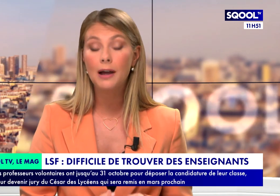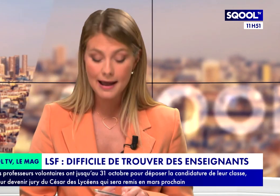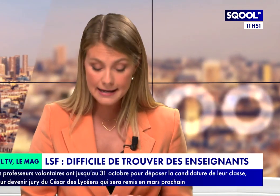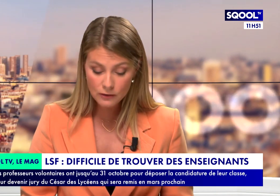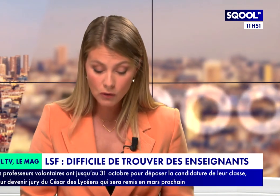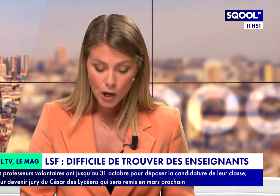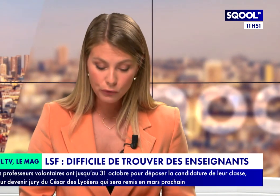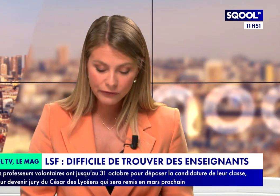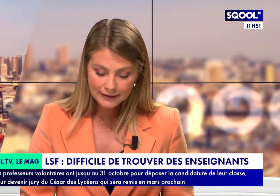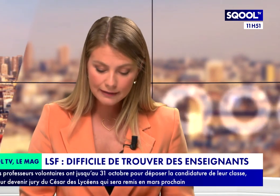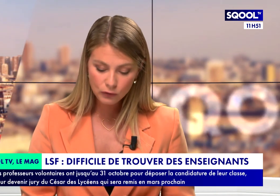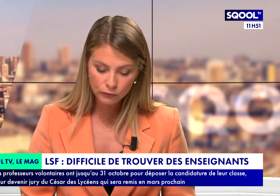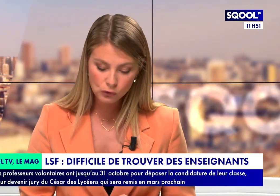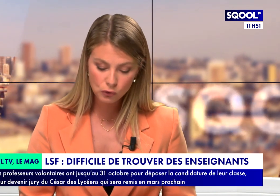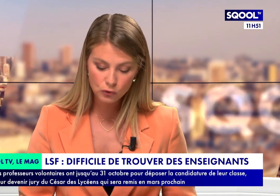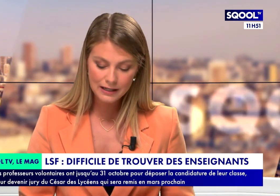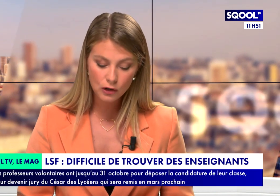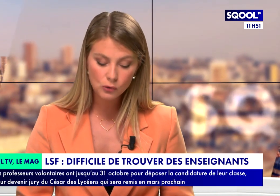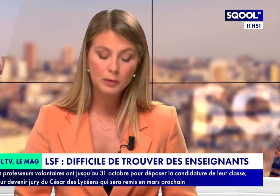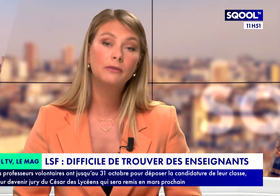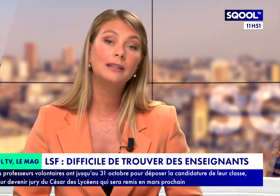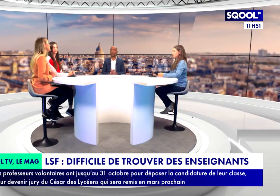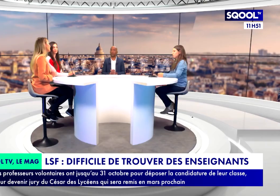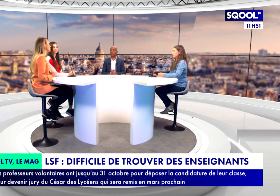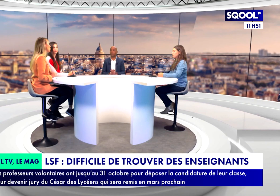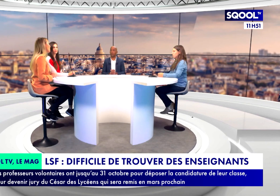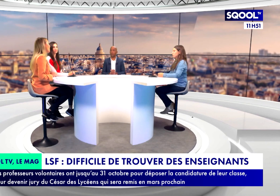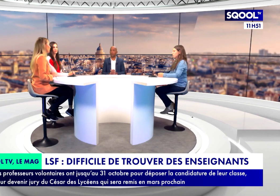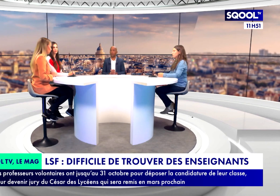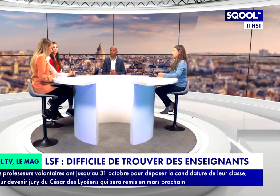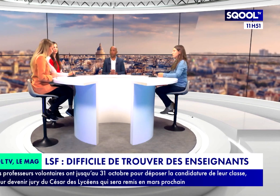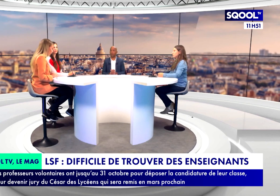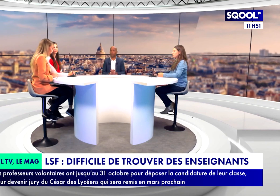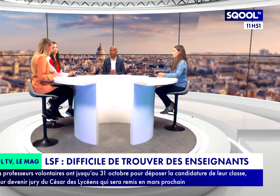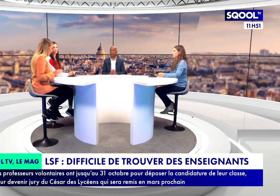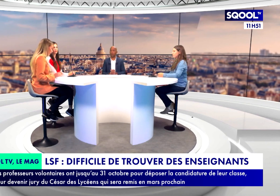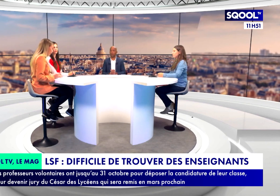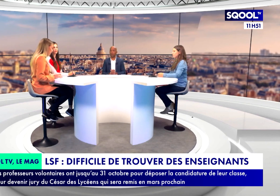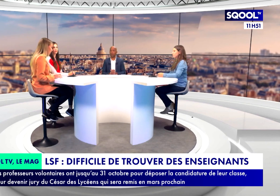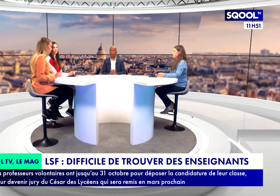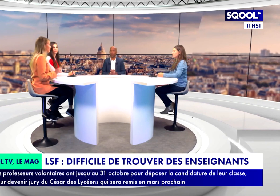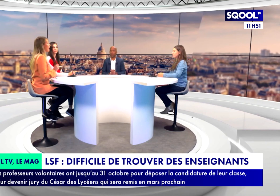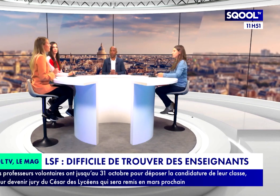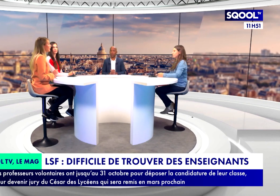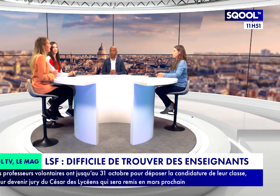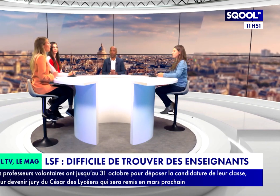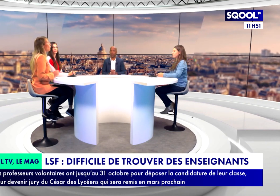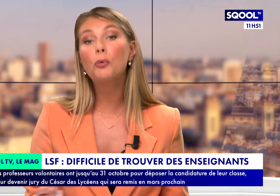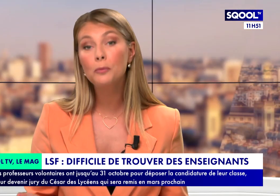à Lyon, une vingtaine d'enfants sourds d'une école sont privés d'enseignement de langue des signes française depuis la rentrée. Au 1er